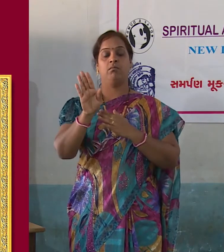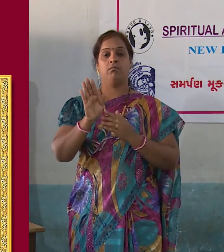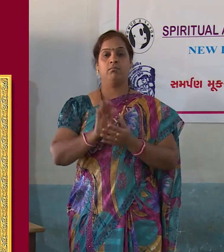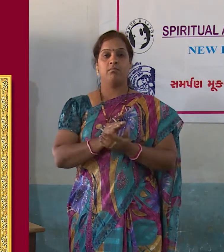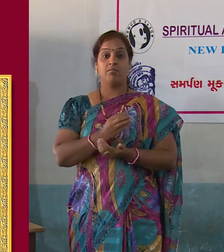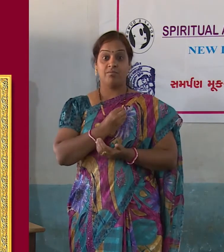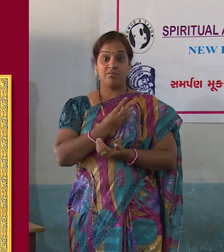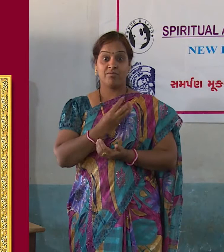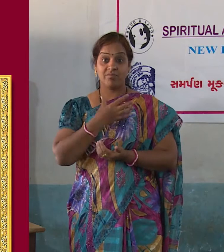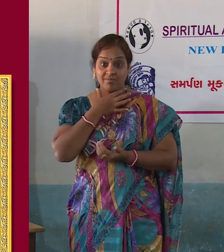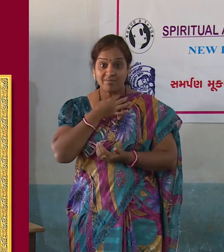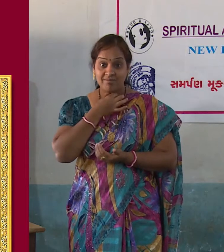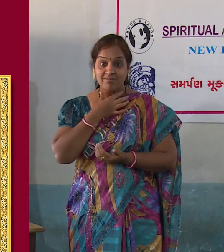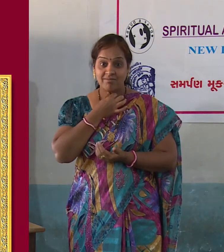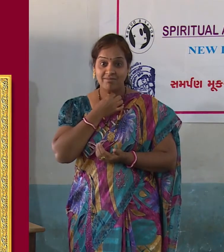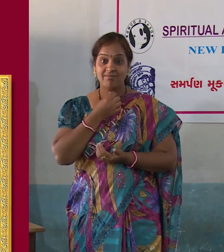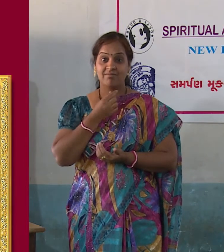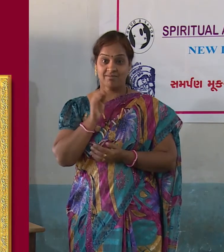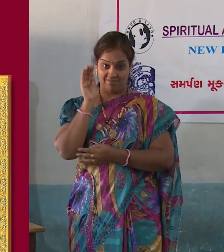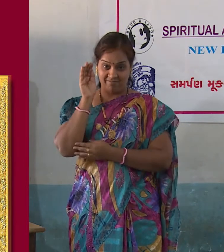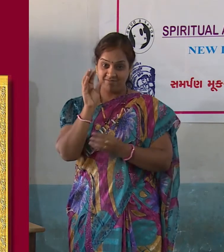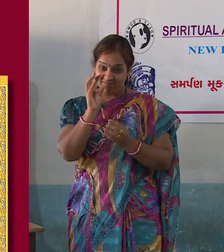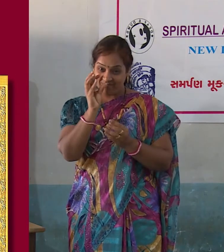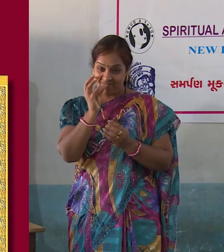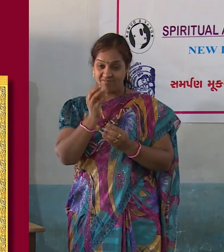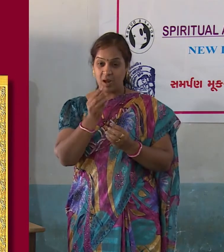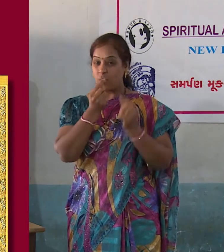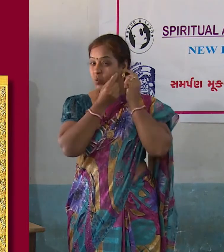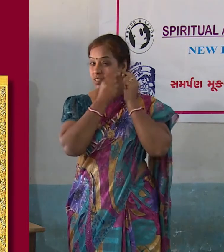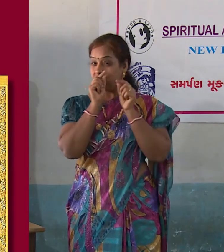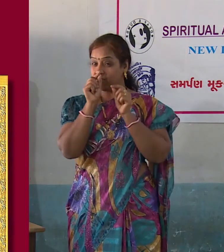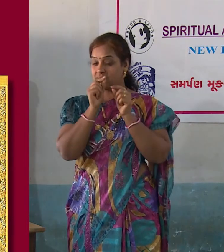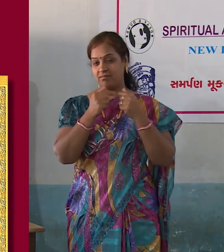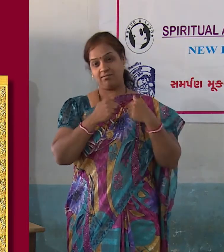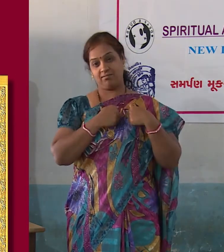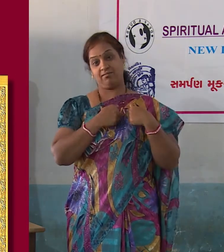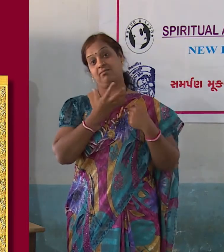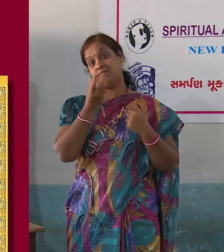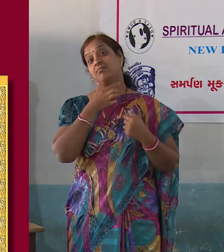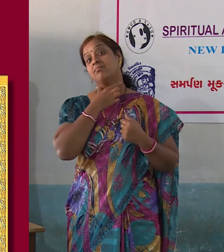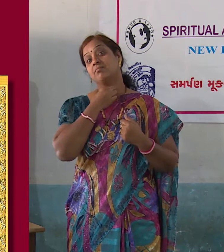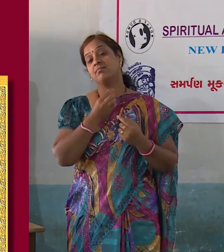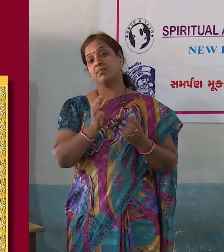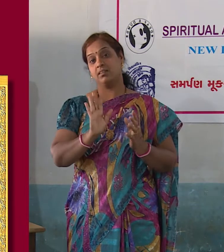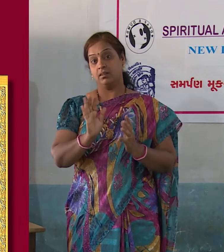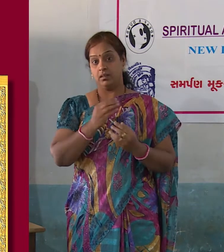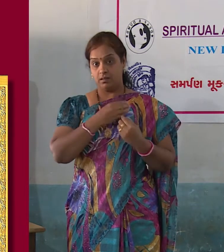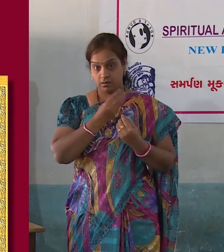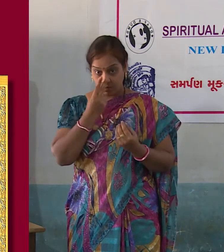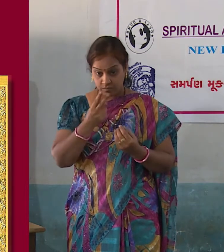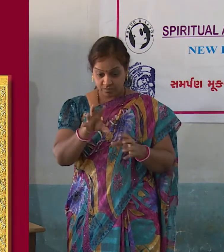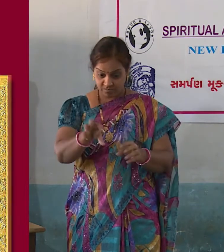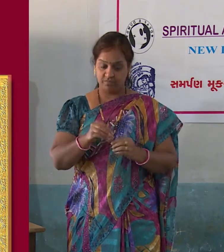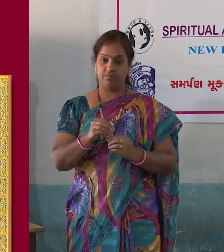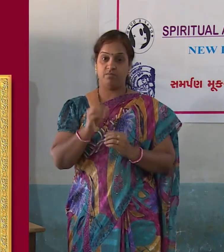लेकिन मणि से कोई डरता नहीं, वो लाइट देती है, वैल्यूएबल है। अब शरीर उसमें दिखाया